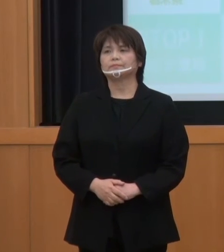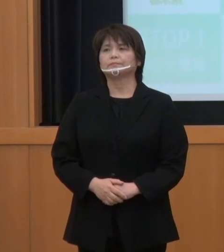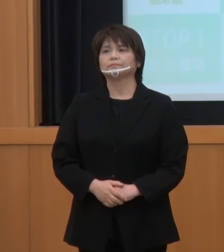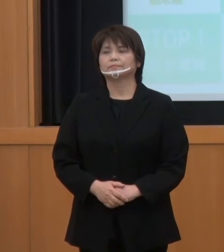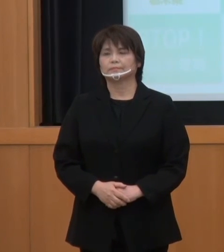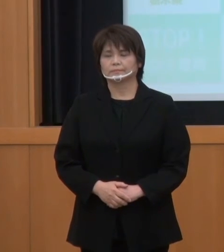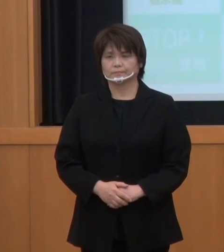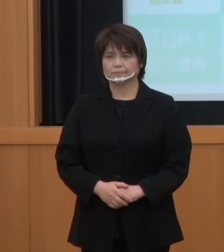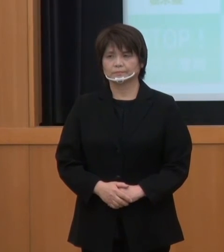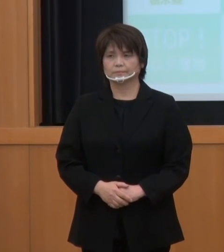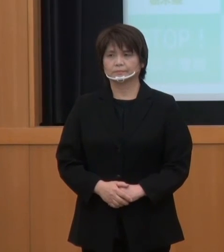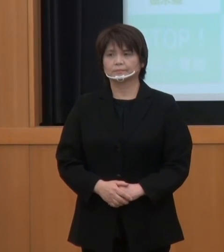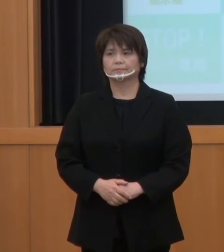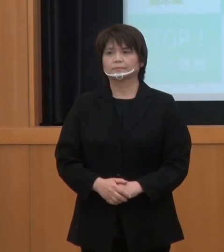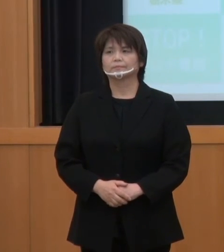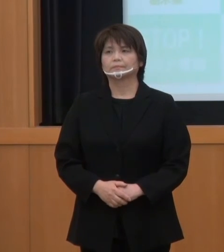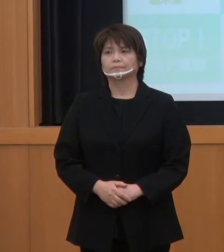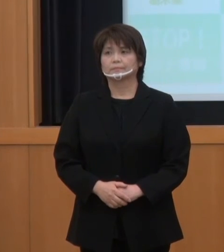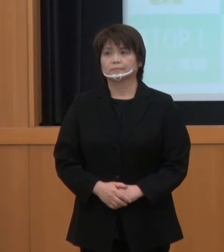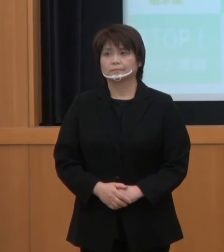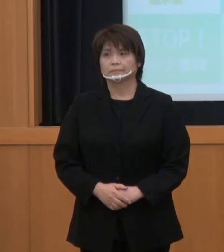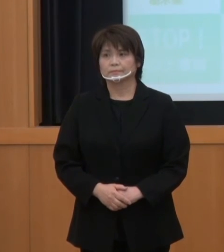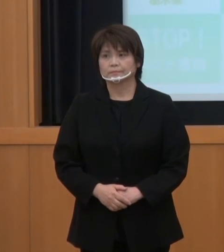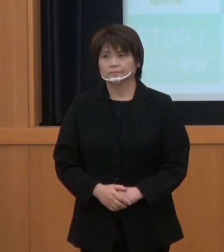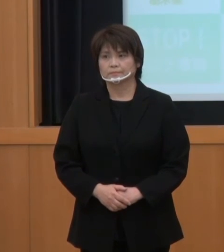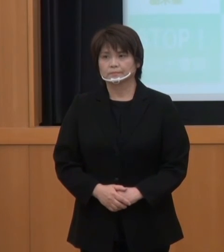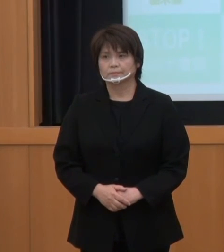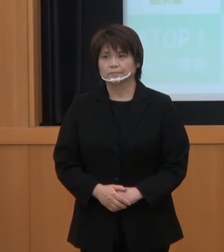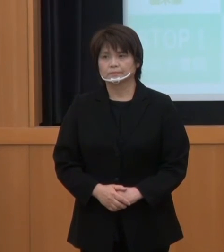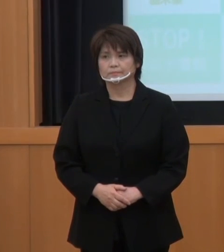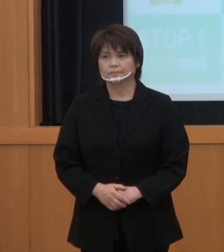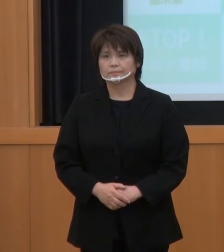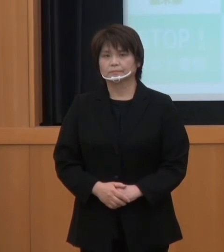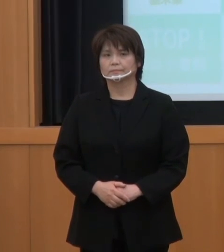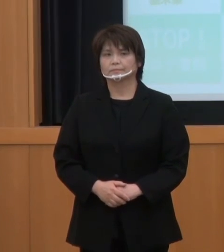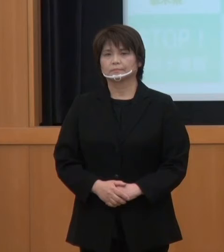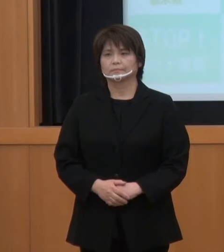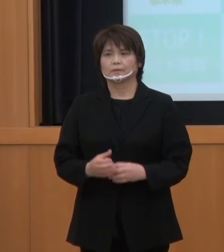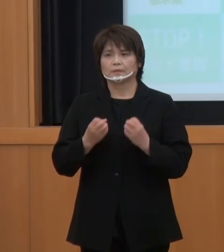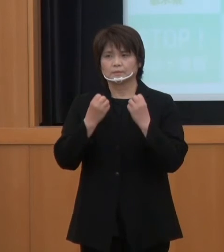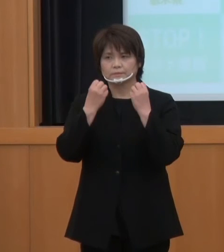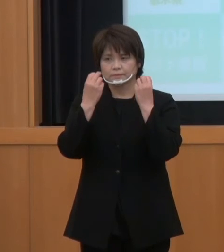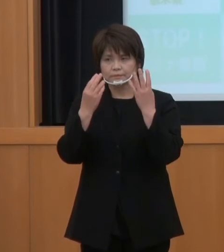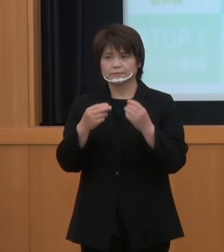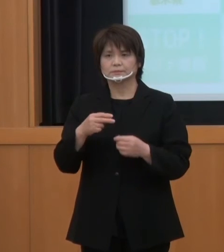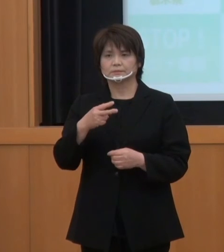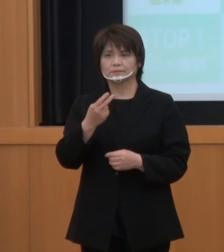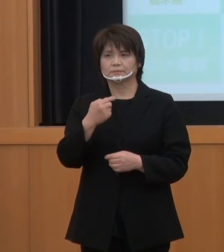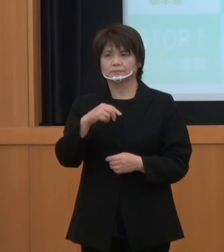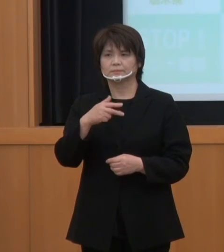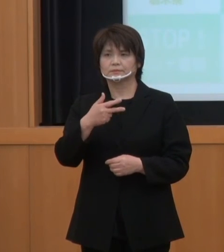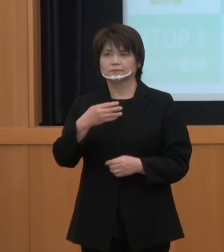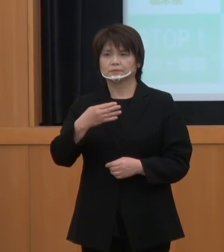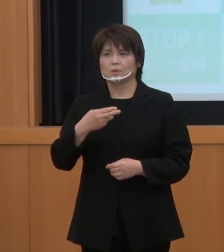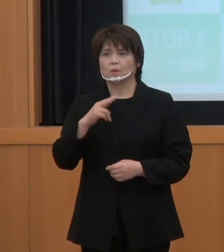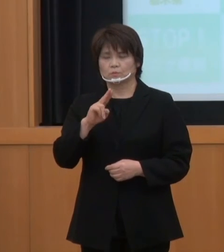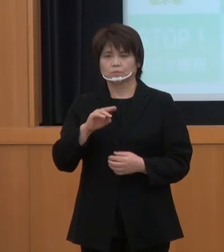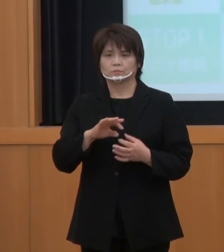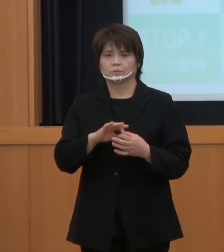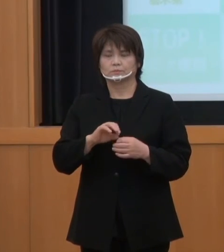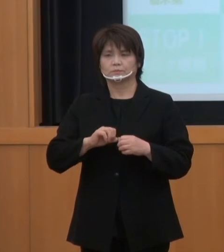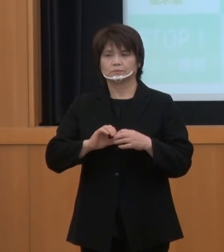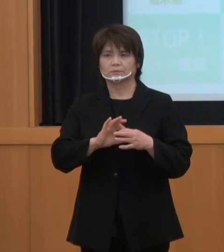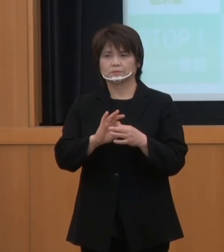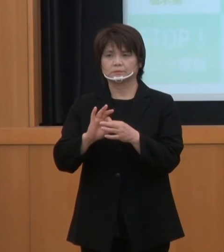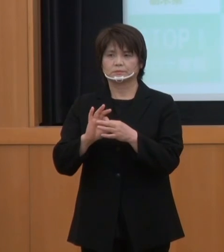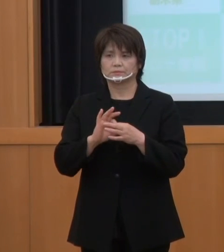よろしくお願いします。土地丸安心認証について伺います。もうすでにですね、取り組み宣言